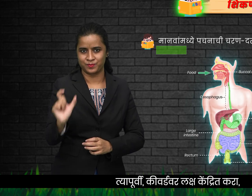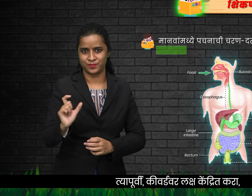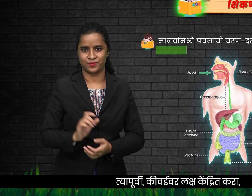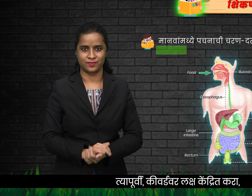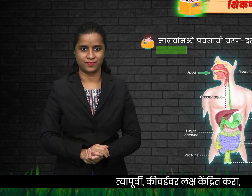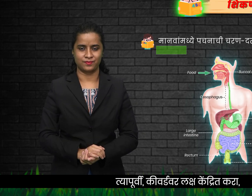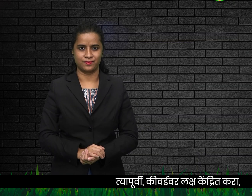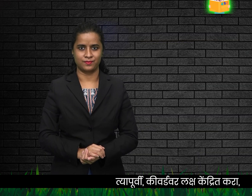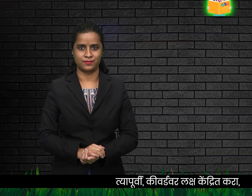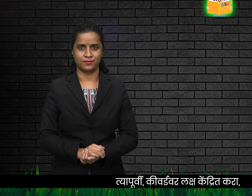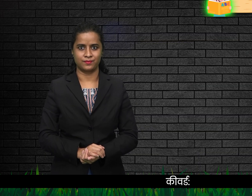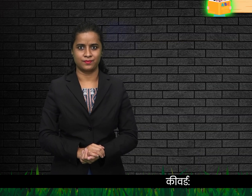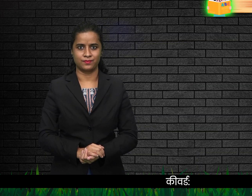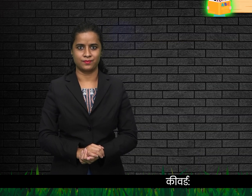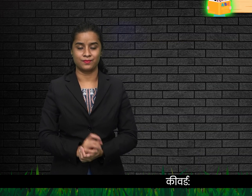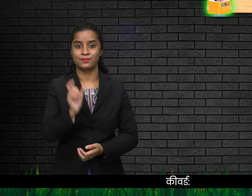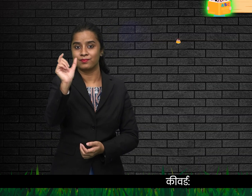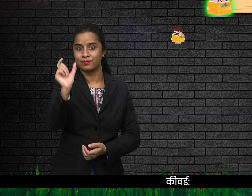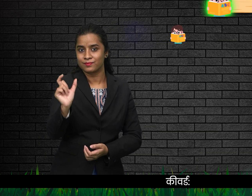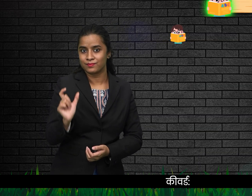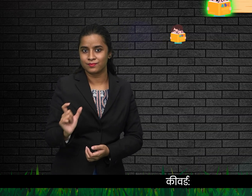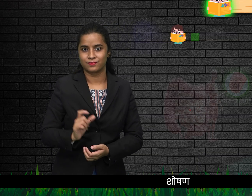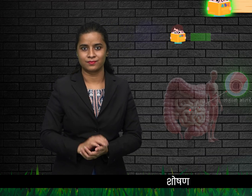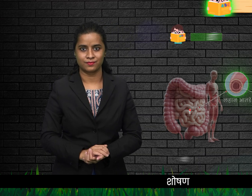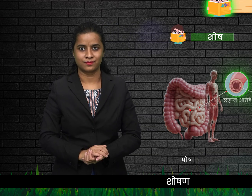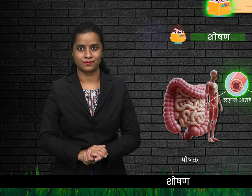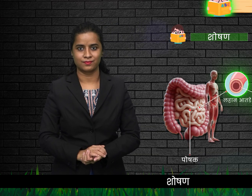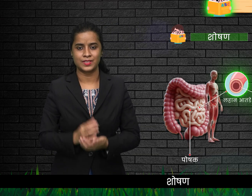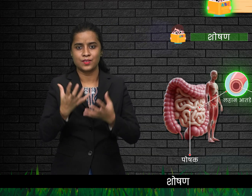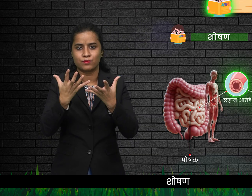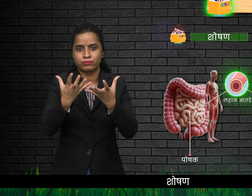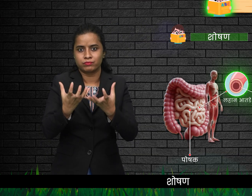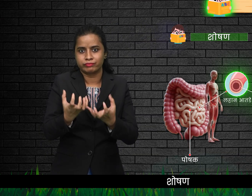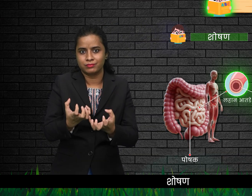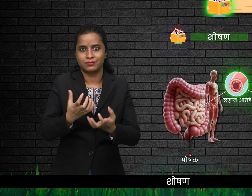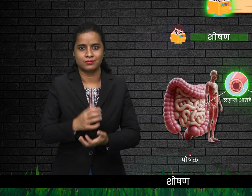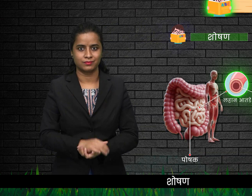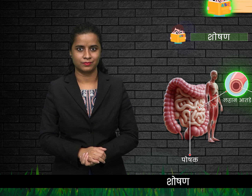शब्दावर लक्ष केंद्रित करा. सूचक शब्द: शोषण,